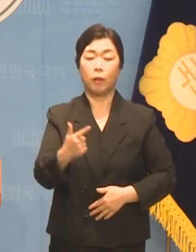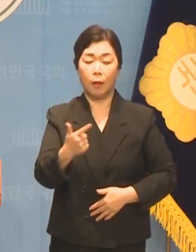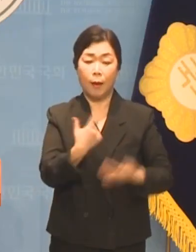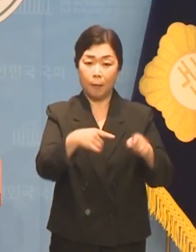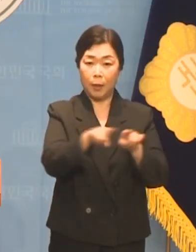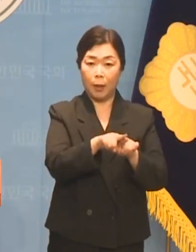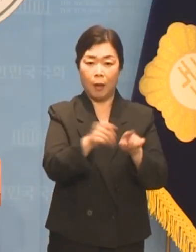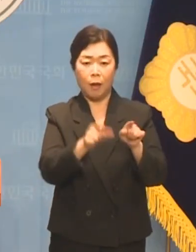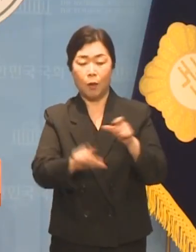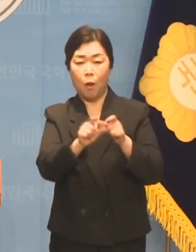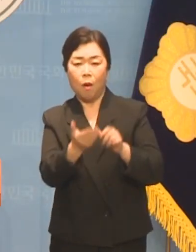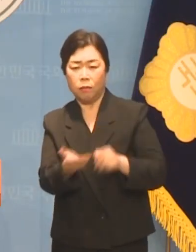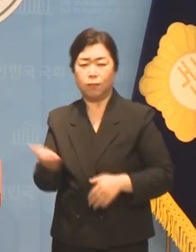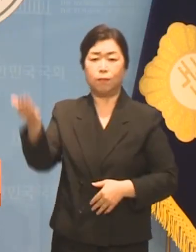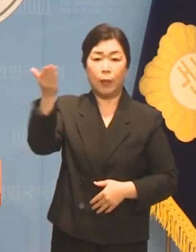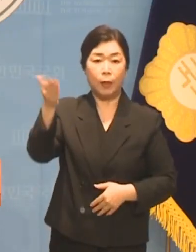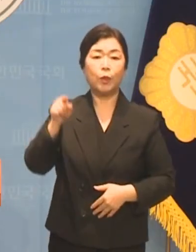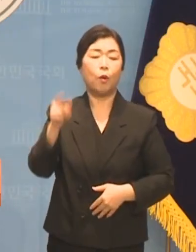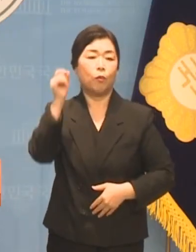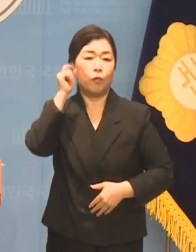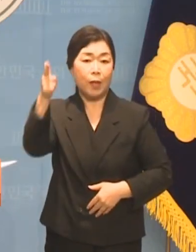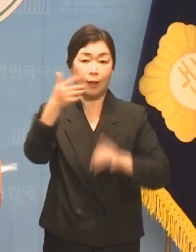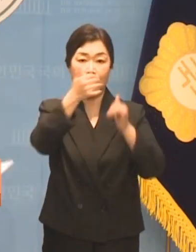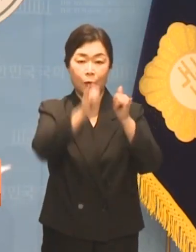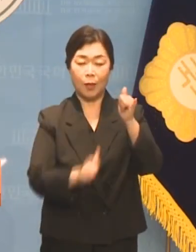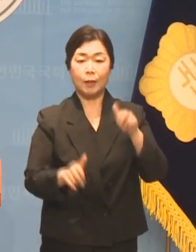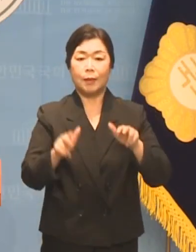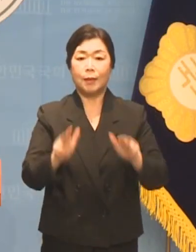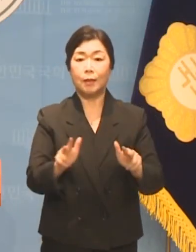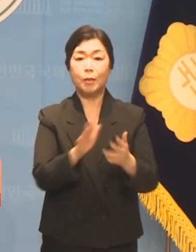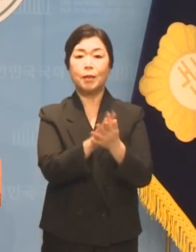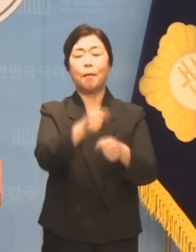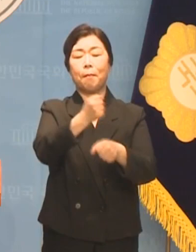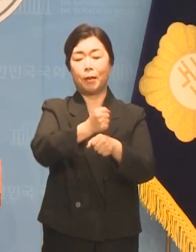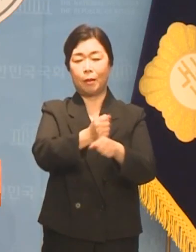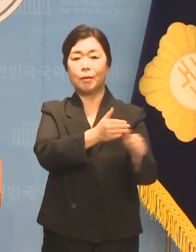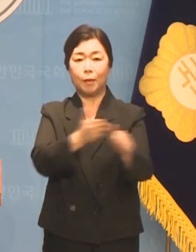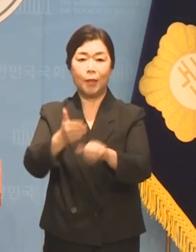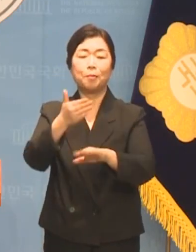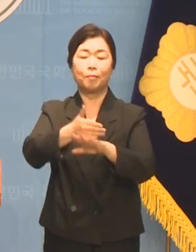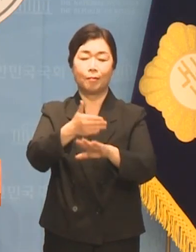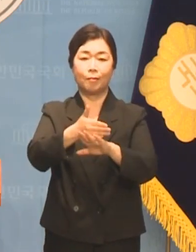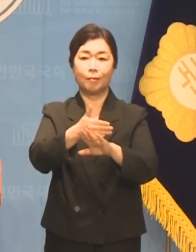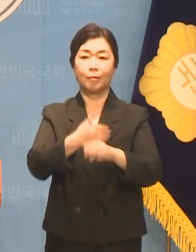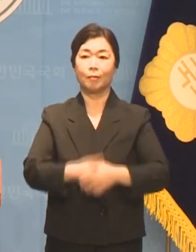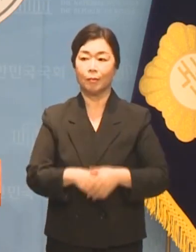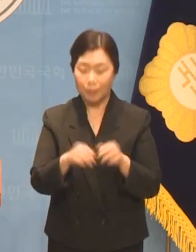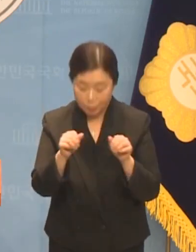퀀텀 점프로 위대한 역사를 우리 손으로 만듭시다. 고맙습니다.